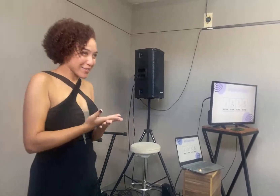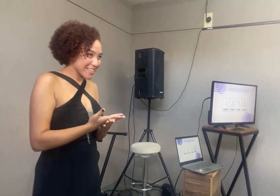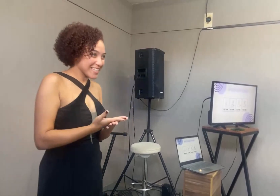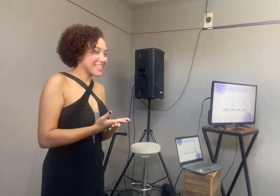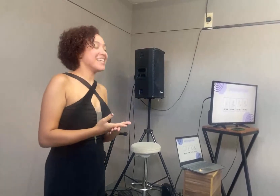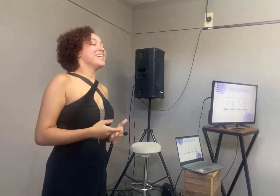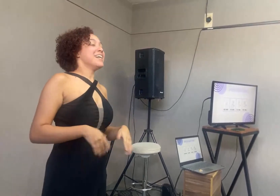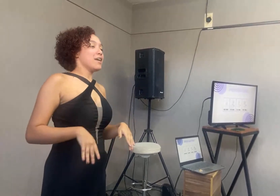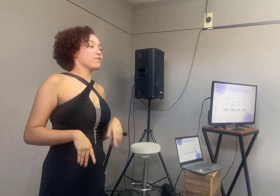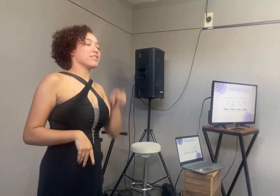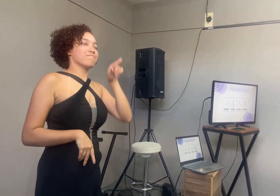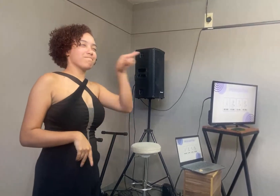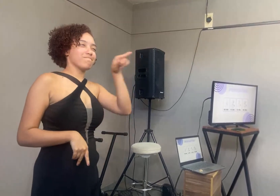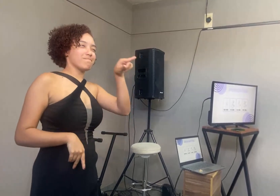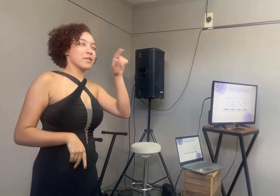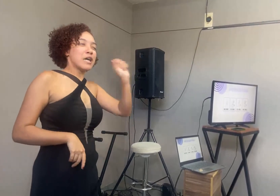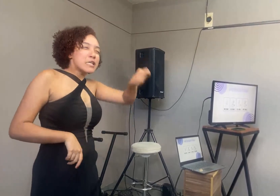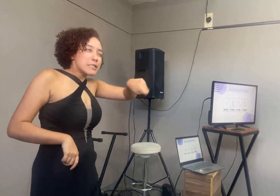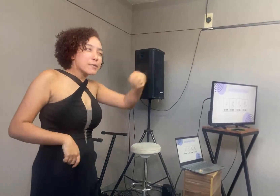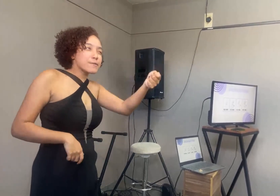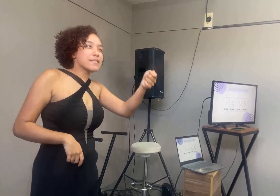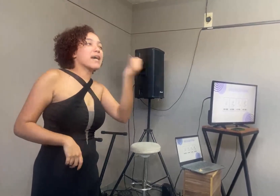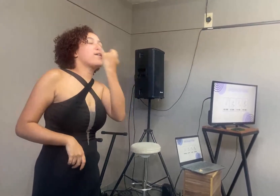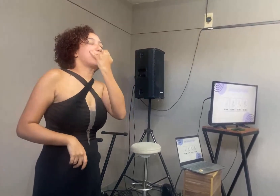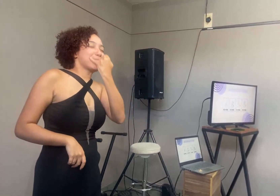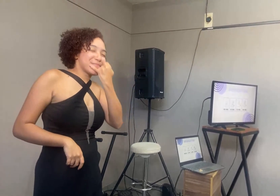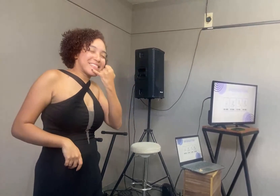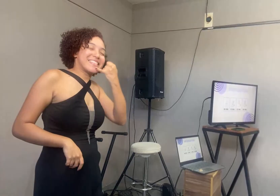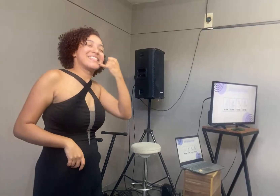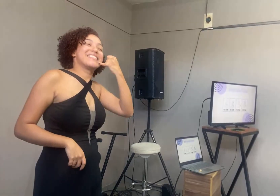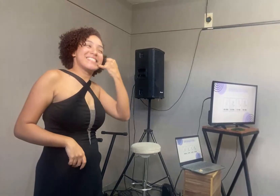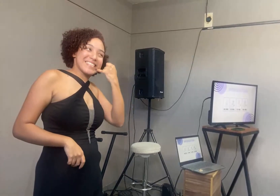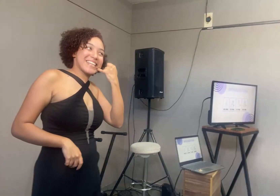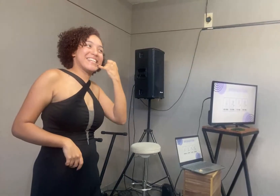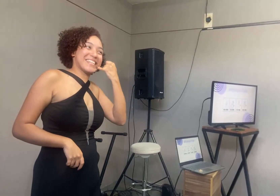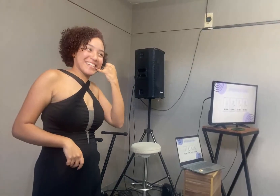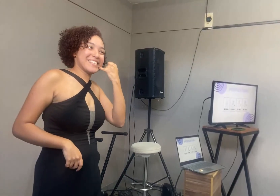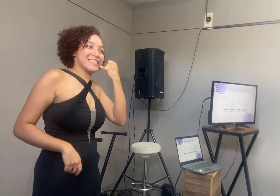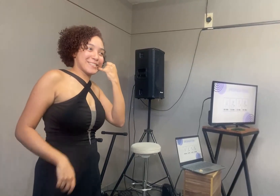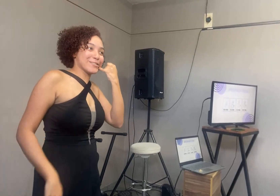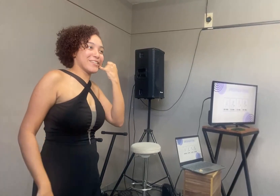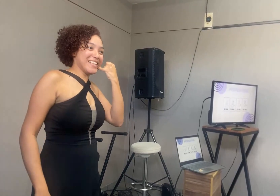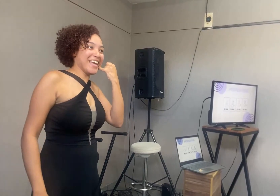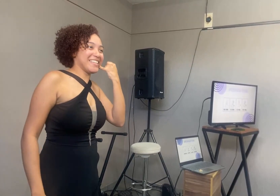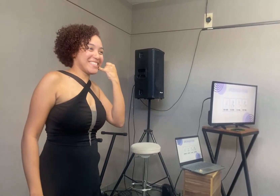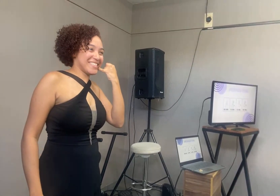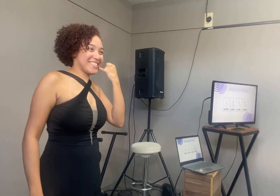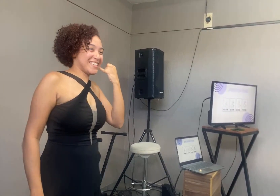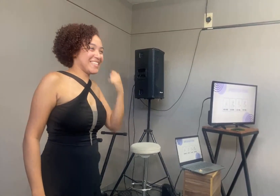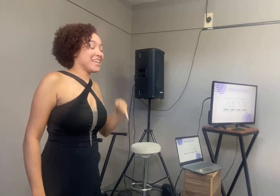aula, ele falou assim, seu sinal é sorridente.